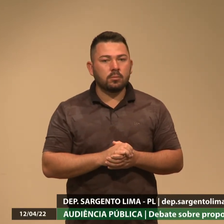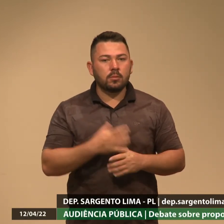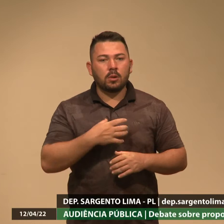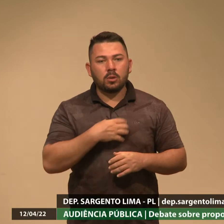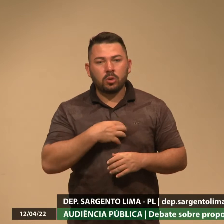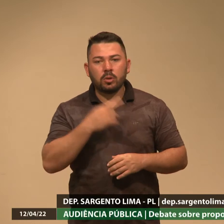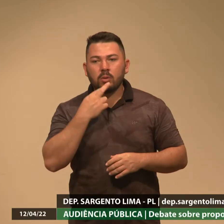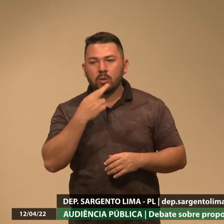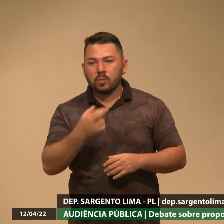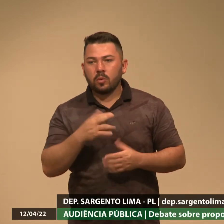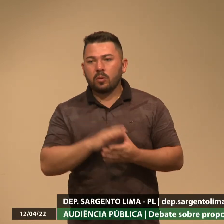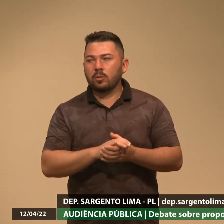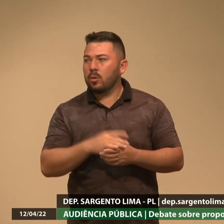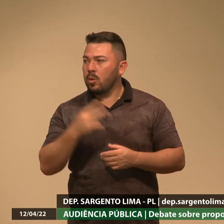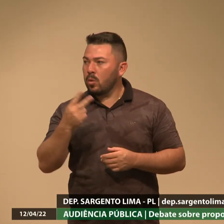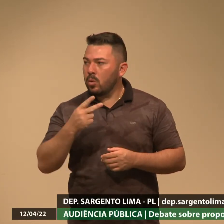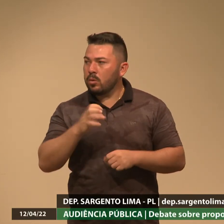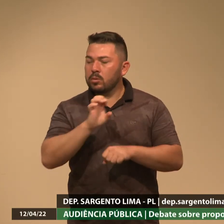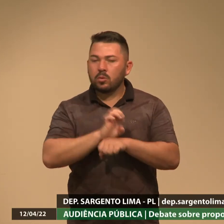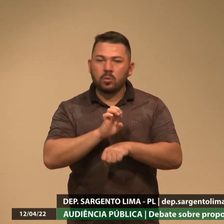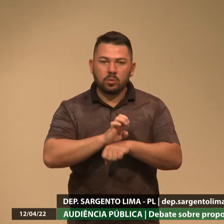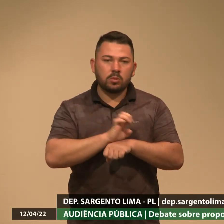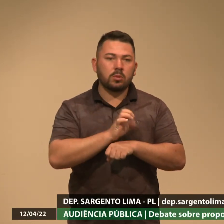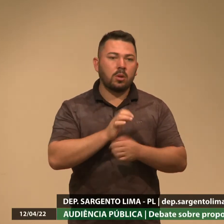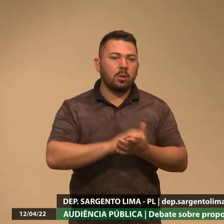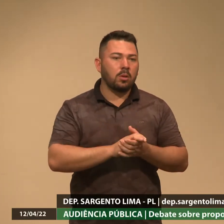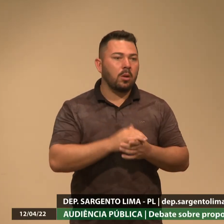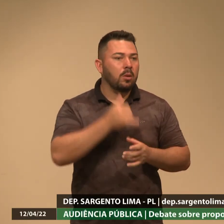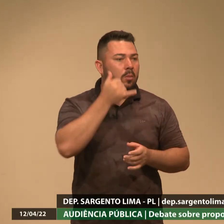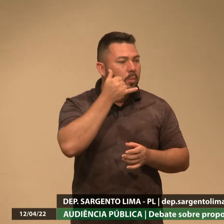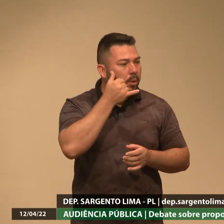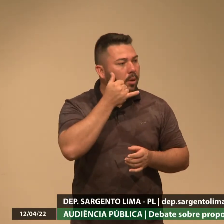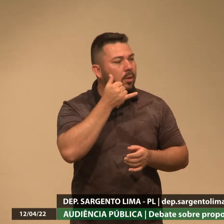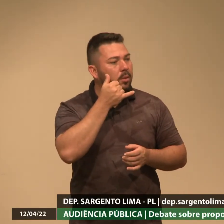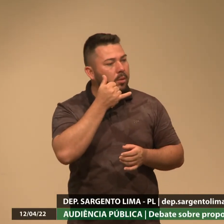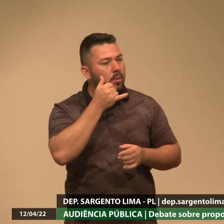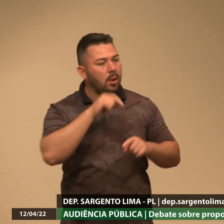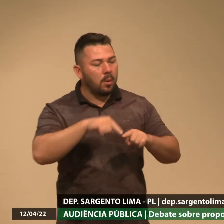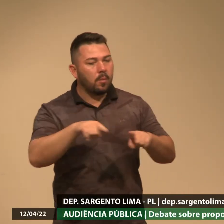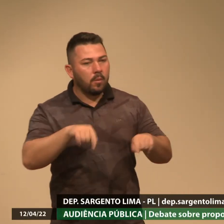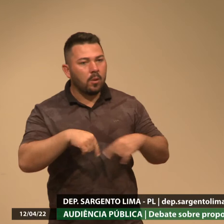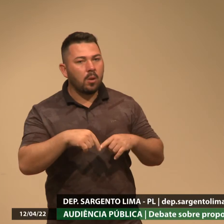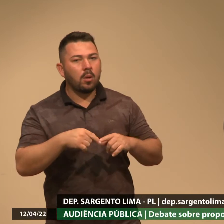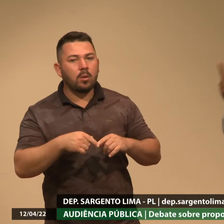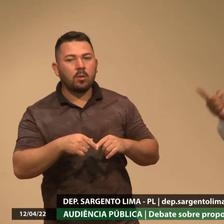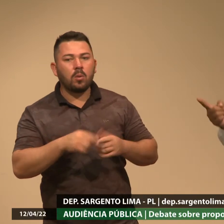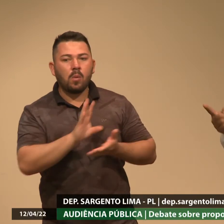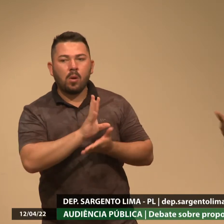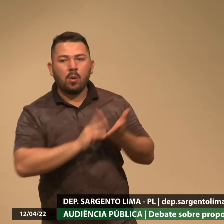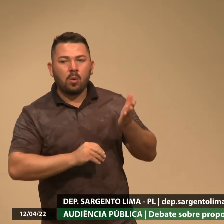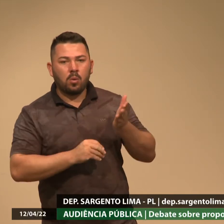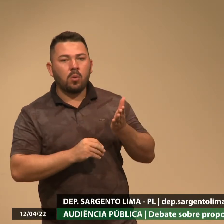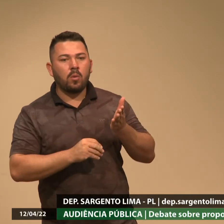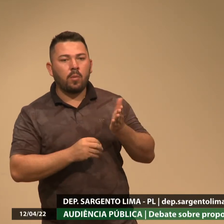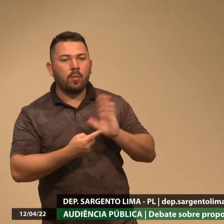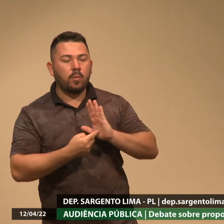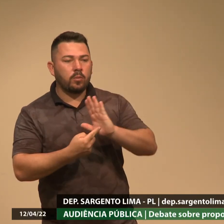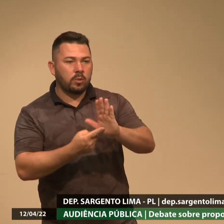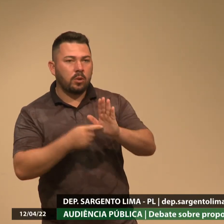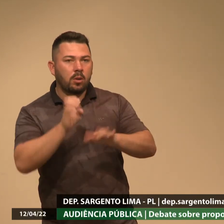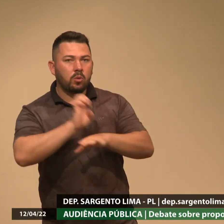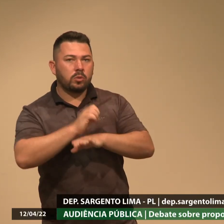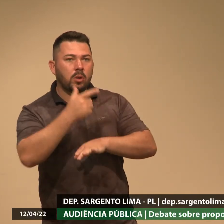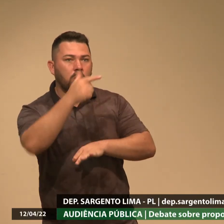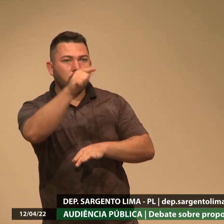dois estados do Brasil entrar em contato com o nosso gabinete querendo uma cópia do projeto para apresentar a matéria semelhante no seus